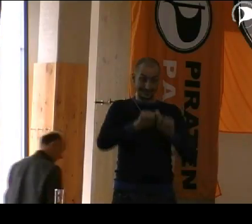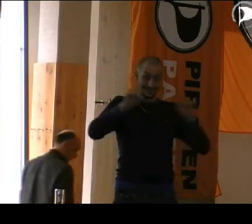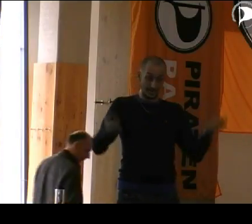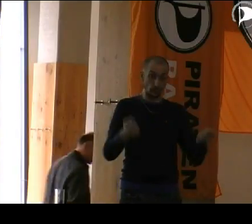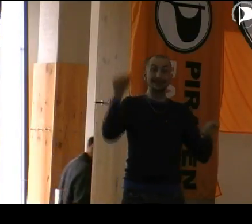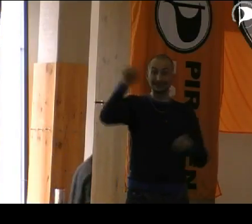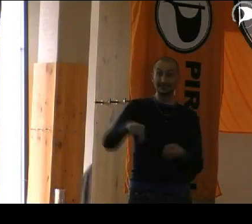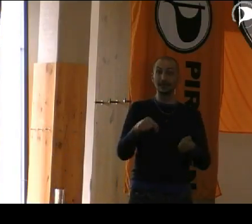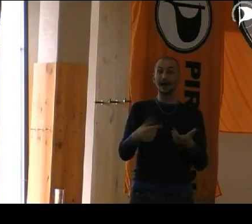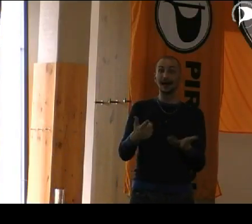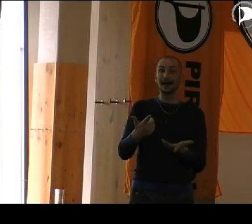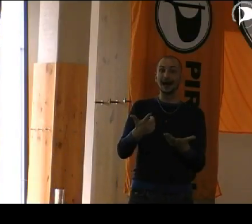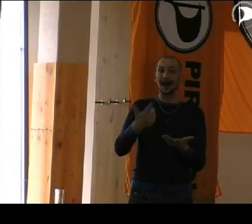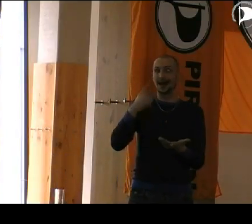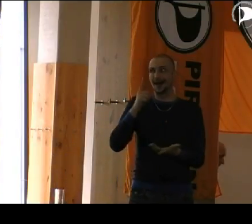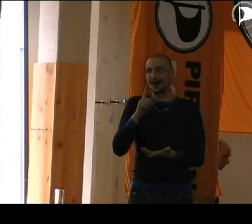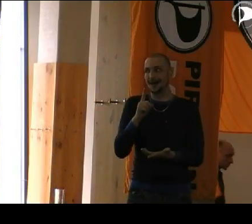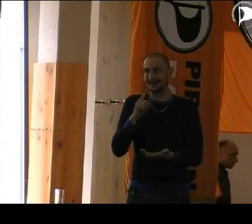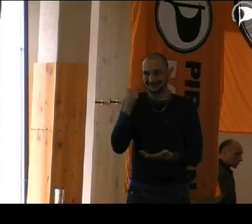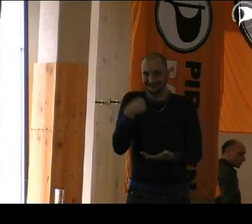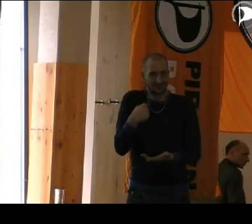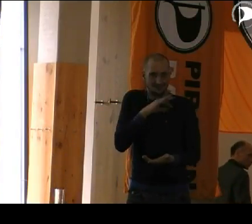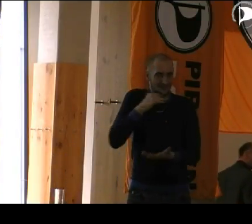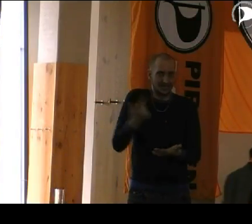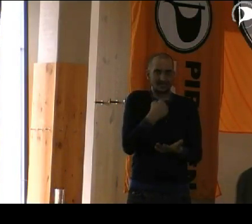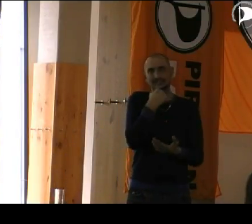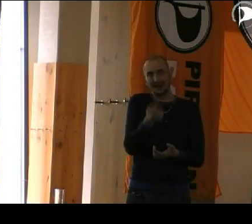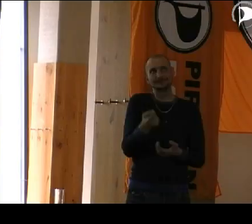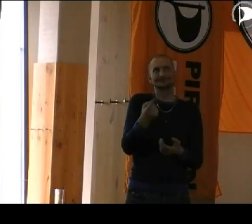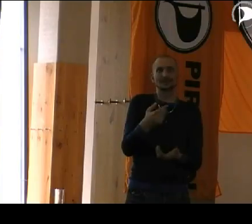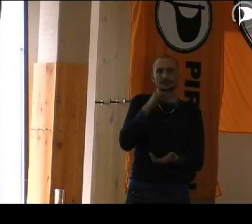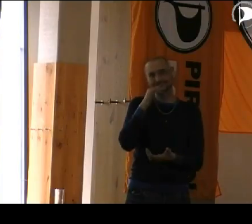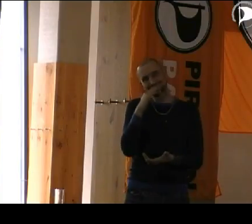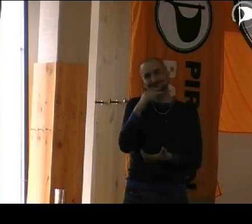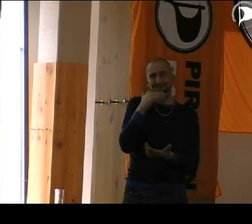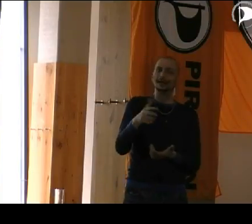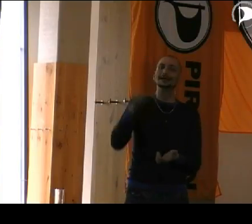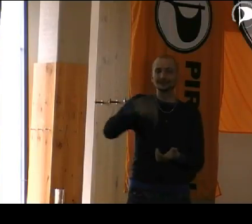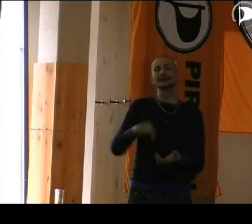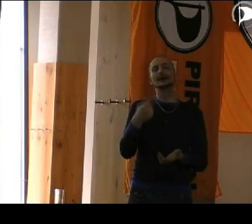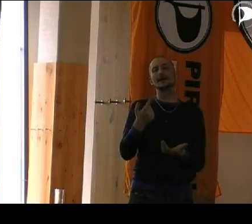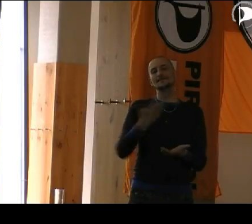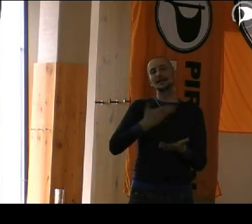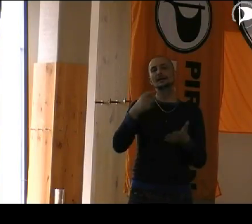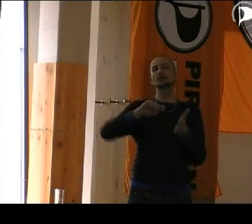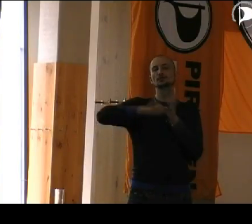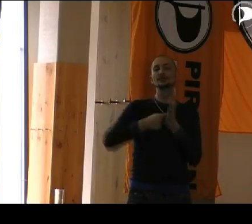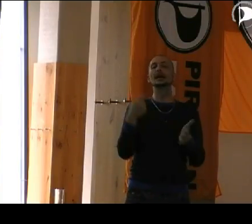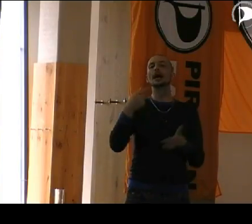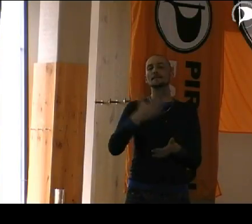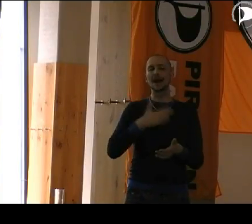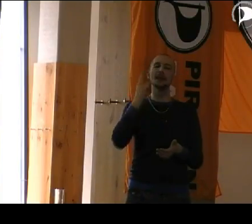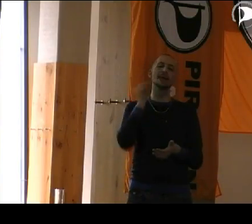mehr viel jetzt recht es ist seine zeit in anspruch nehmen möchte jetzt einfach zum schluss kommen mein name ist was falsch und